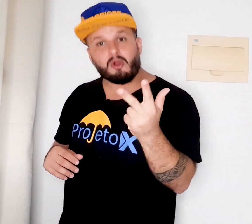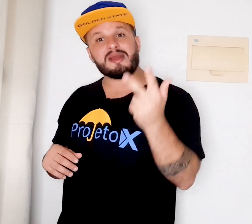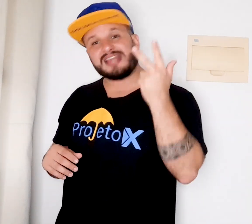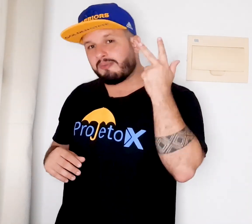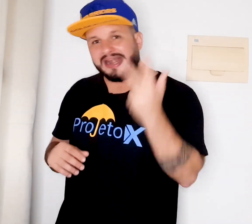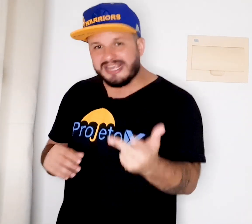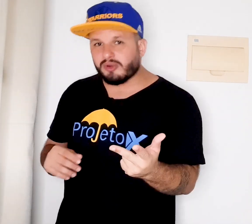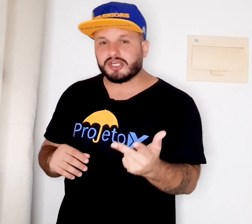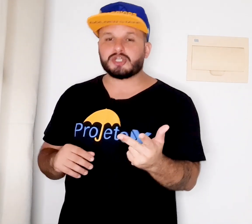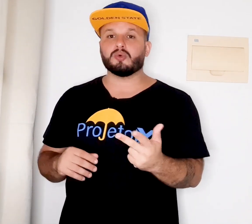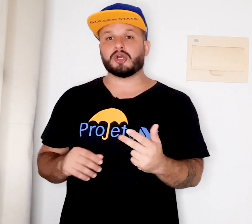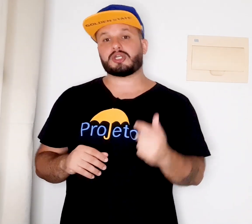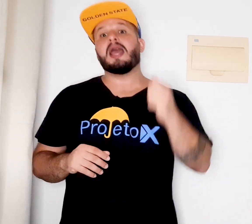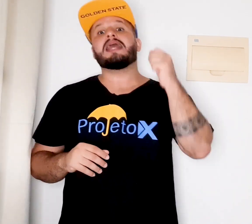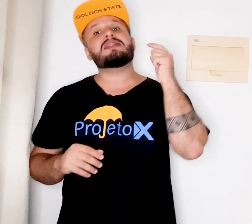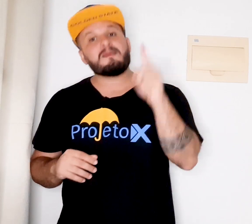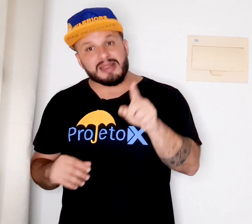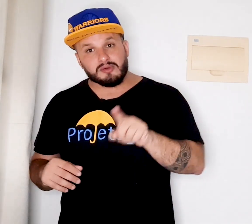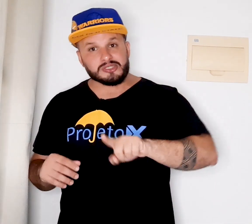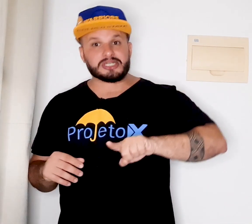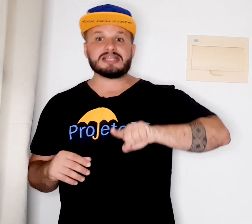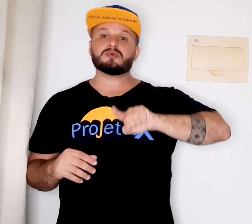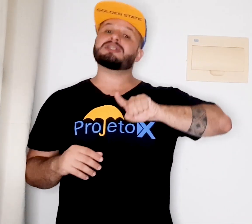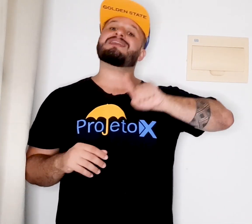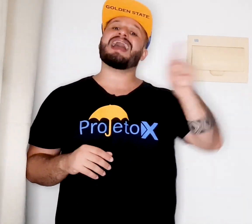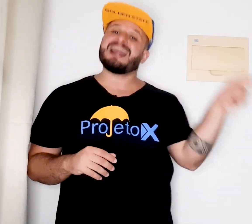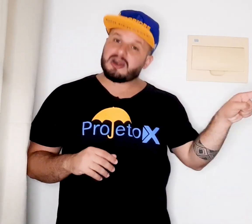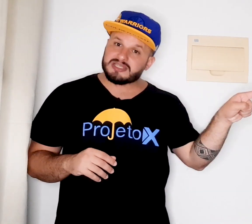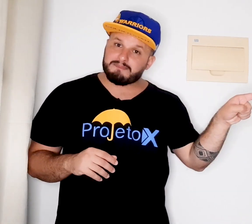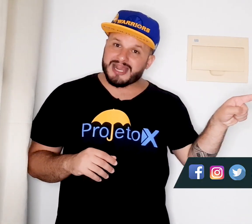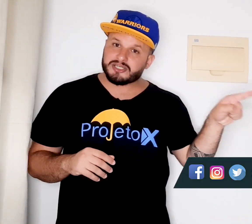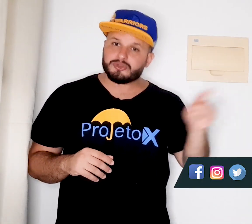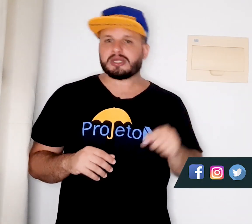comentário maneiro que a gente curte. E também não se esqueçam de ir lá na nossa página no Instagram,